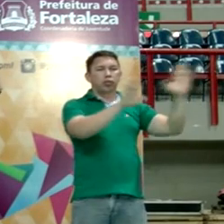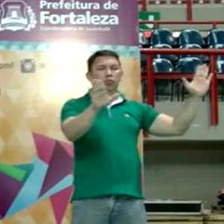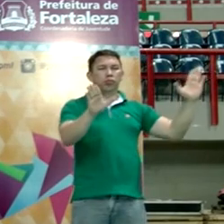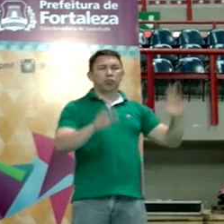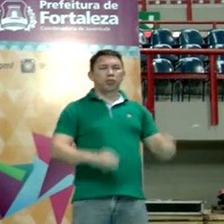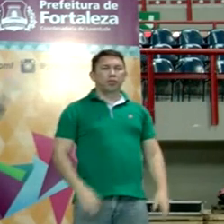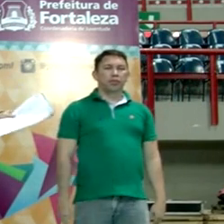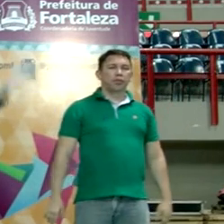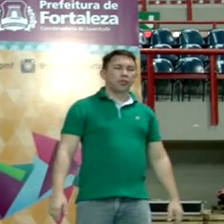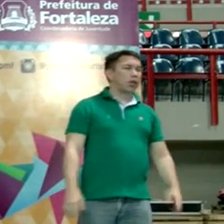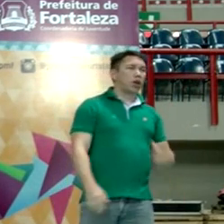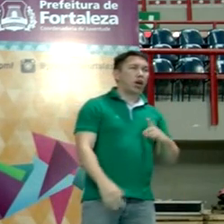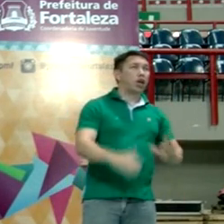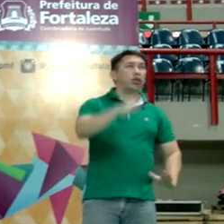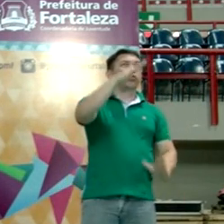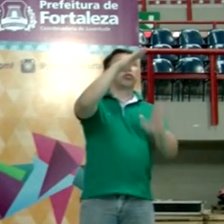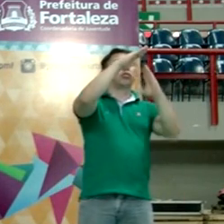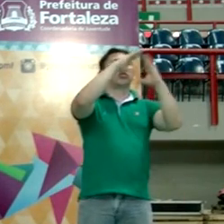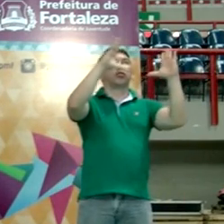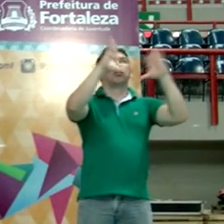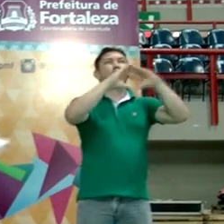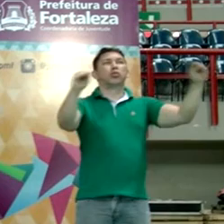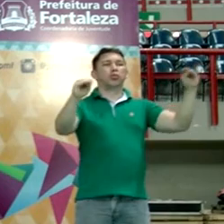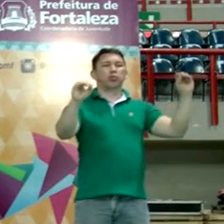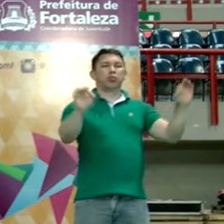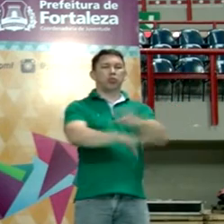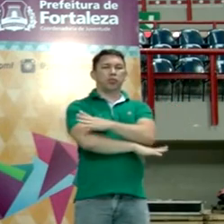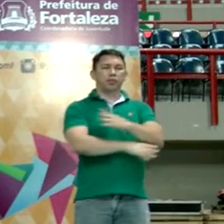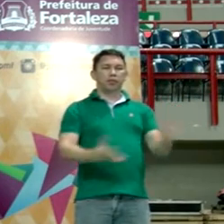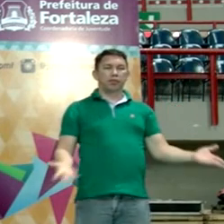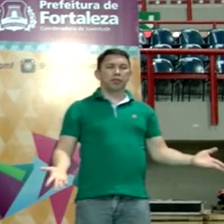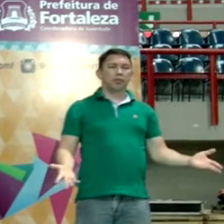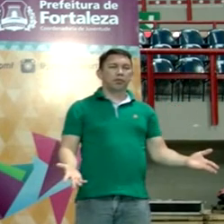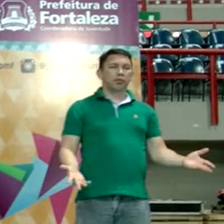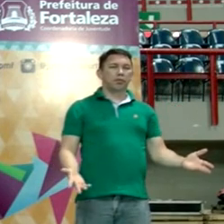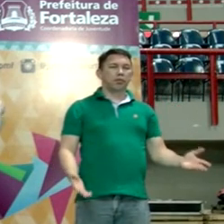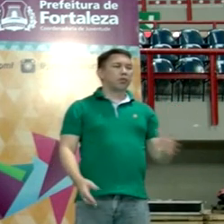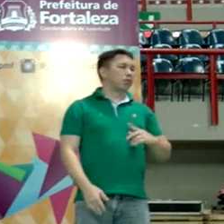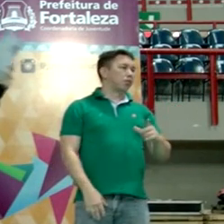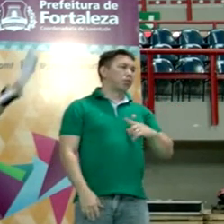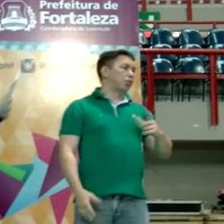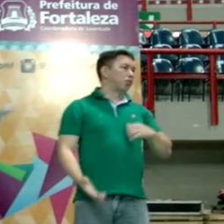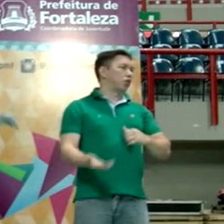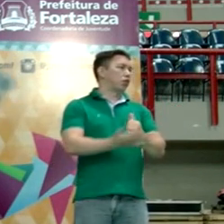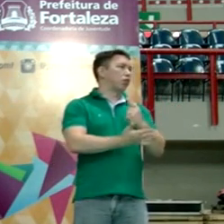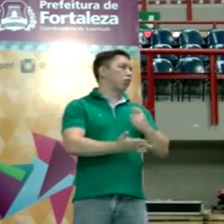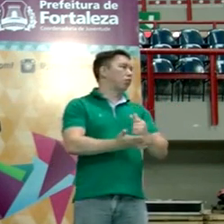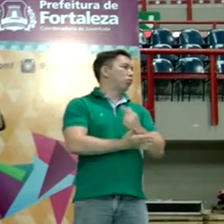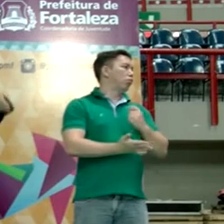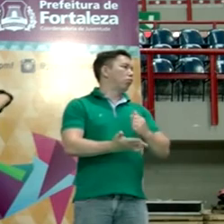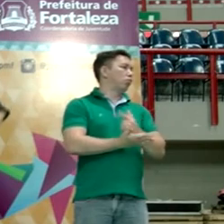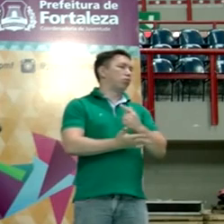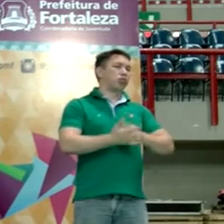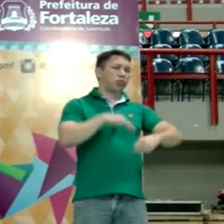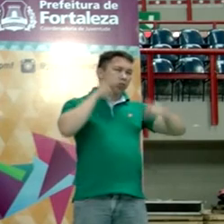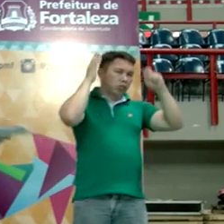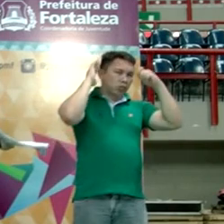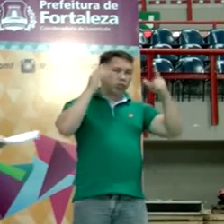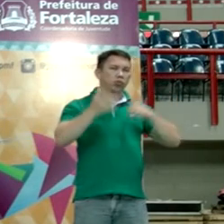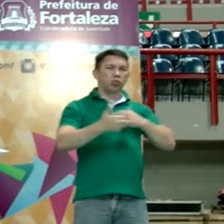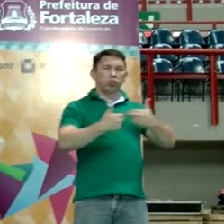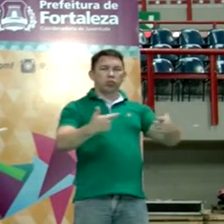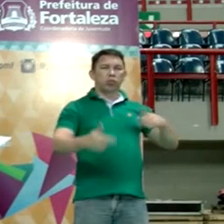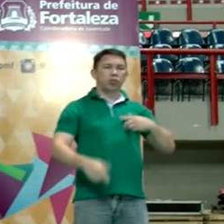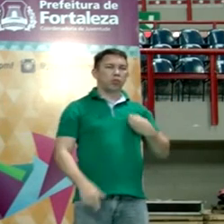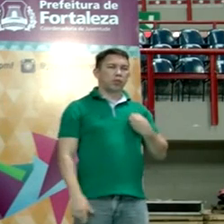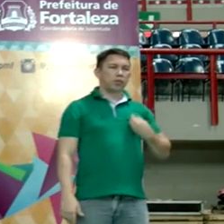artistas relâmpagos. De repente chega, de repente some. Né? E você simplesmente consumiu, comprou o boné dele, comprou a blusa dele,